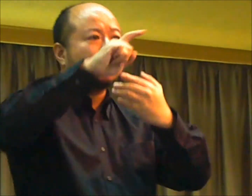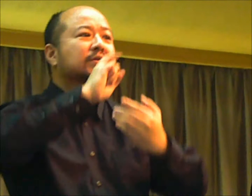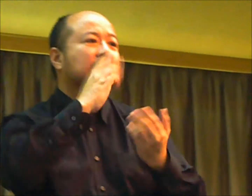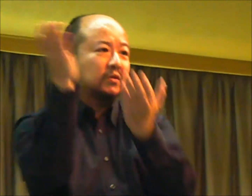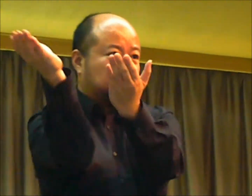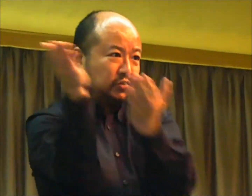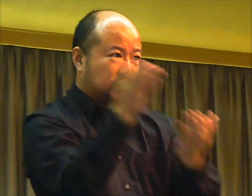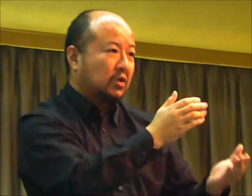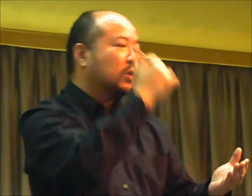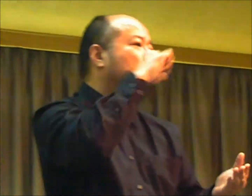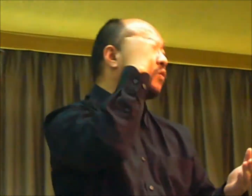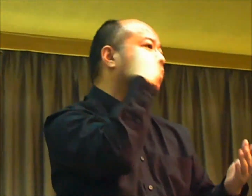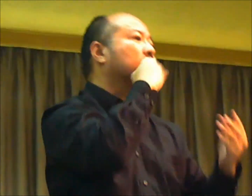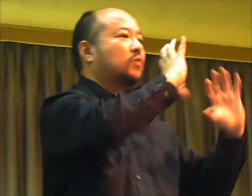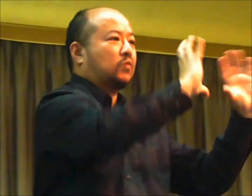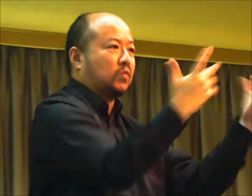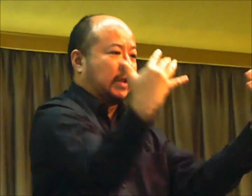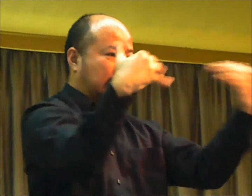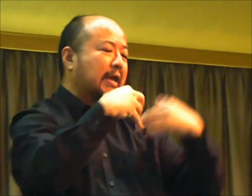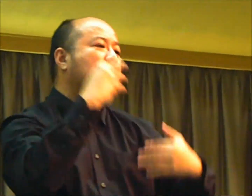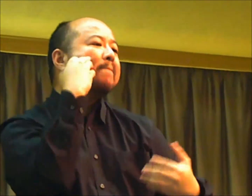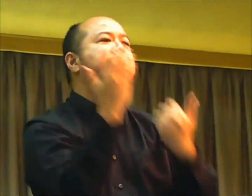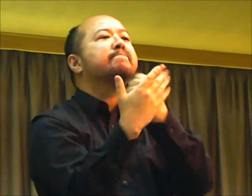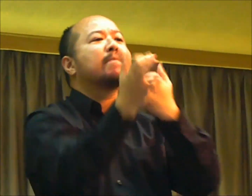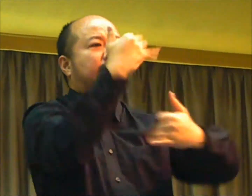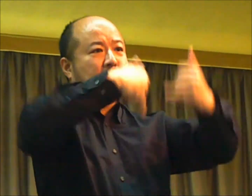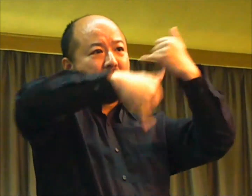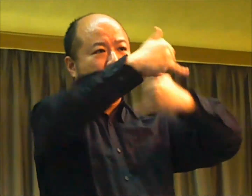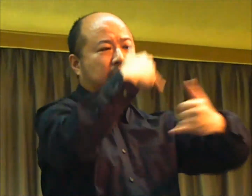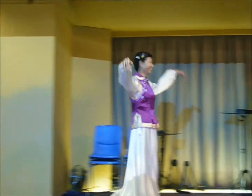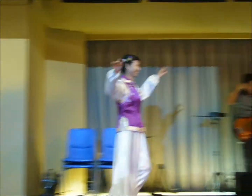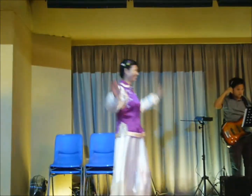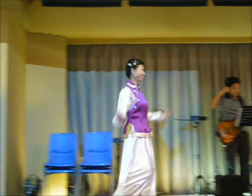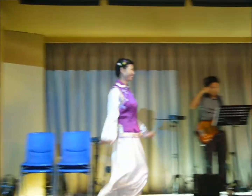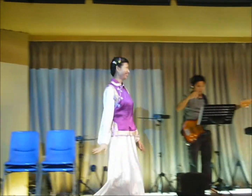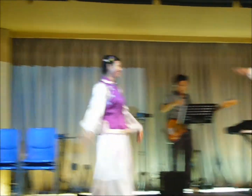咧，會做我哋嘅嘉賓演出喎。 咁我哋唔好講咁多啦。